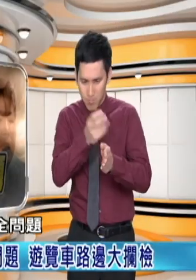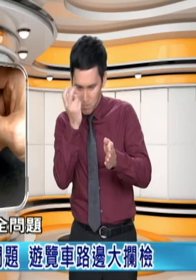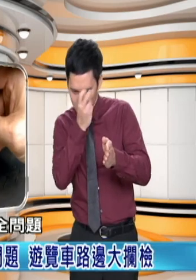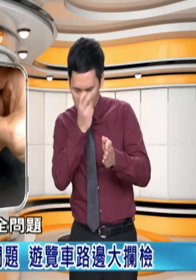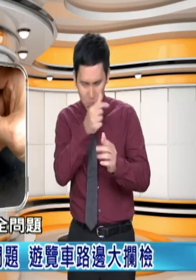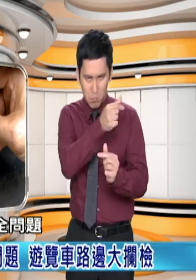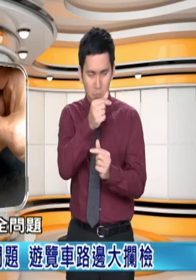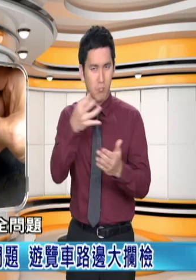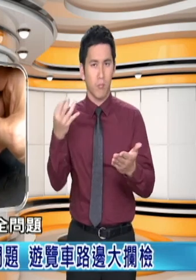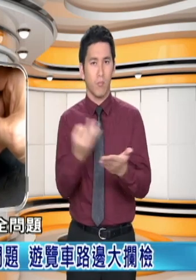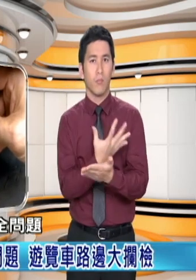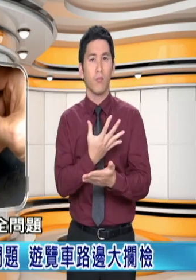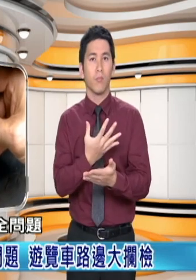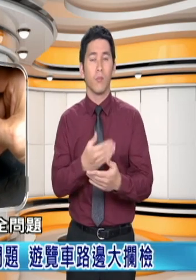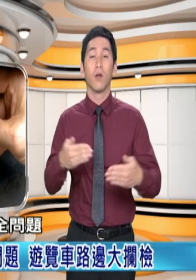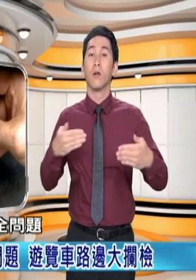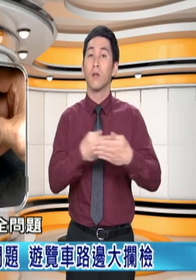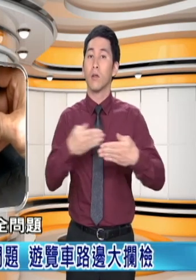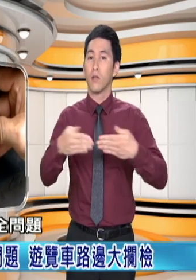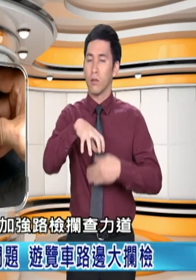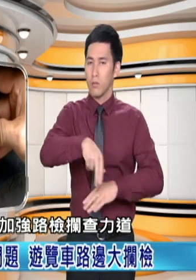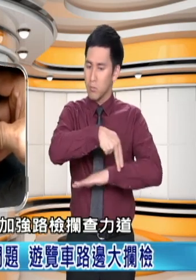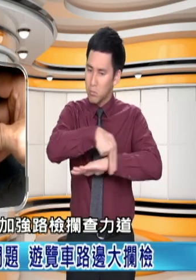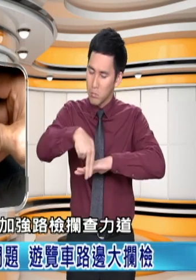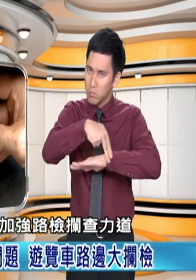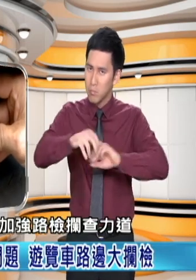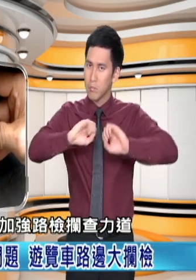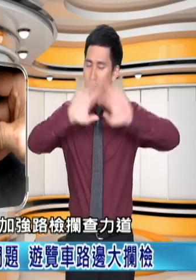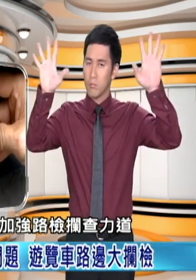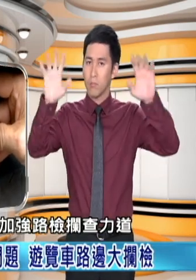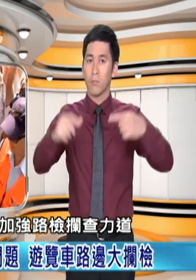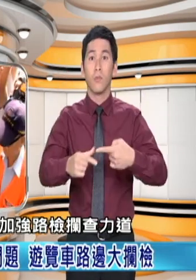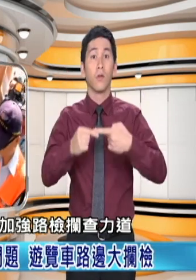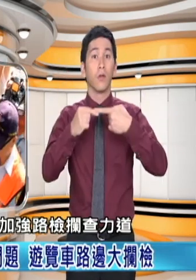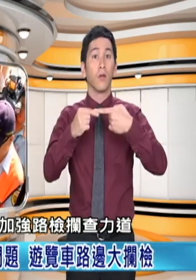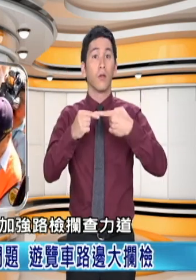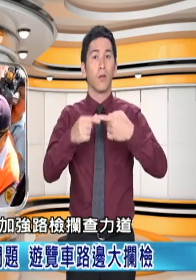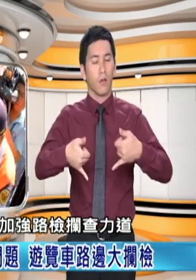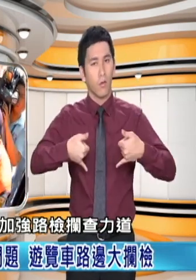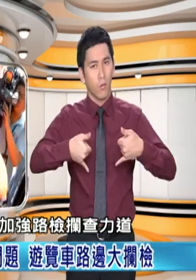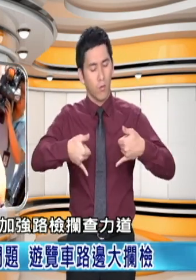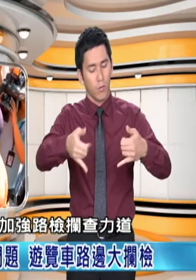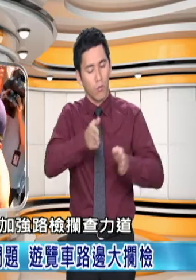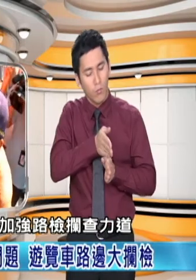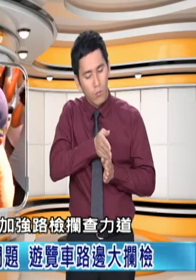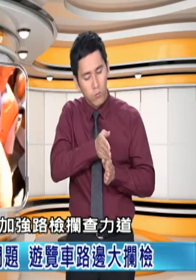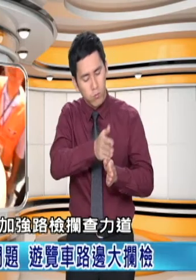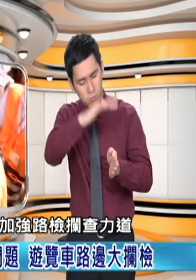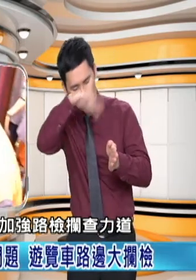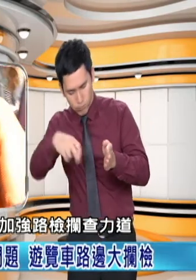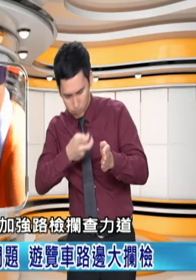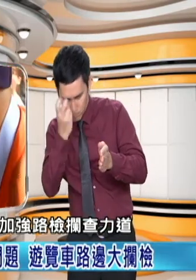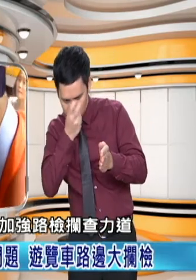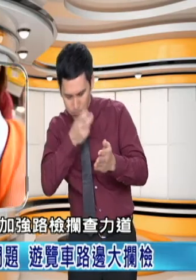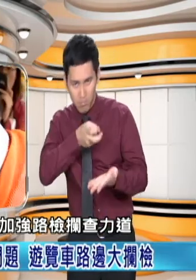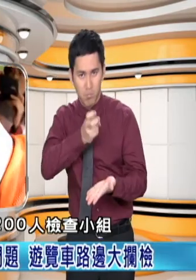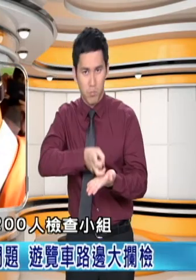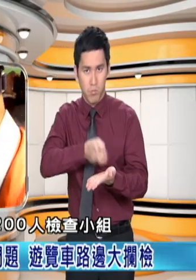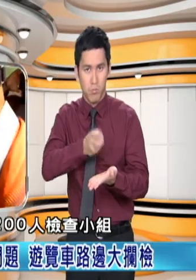了许多安全问题。交通部宣布，将要加强路检拦查力道， 并且将